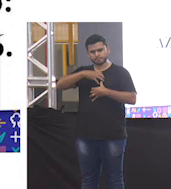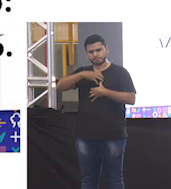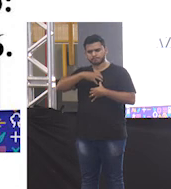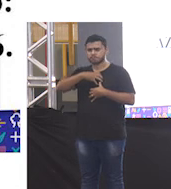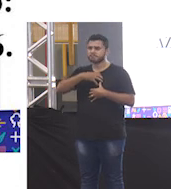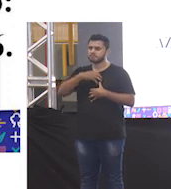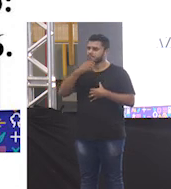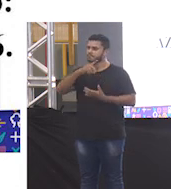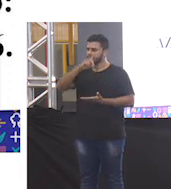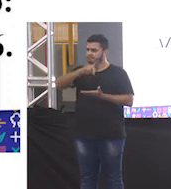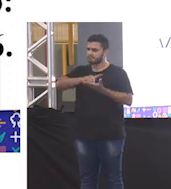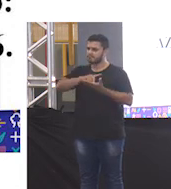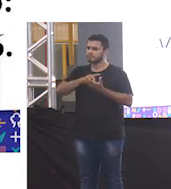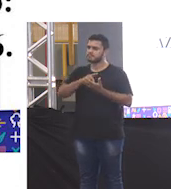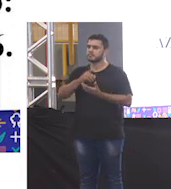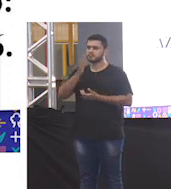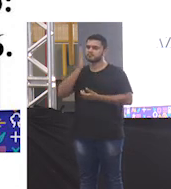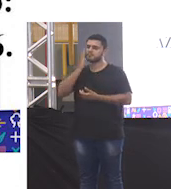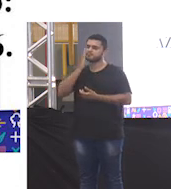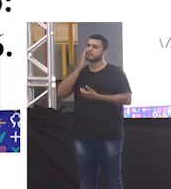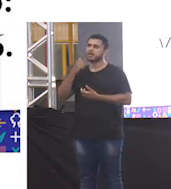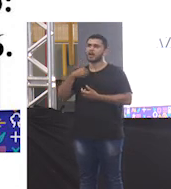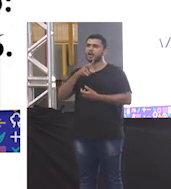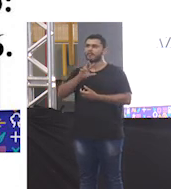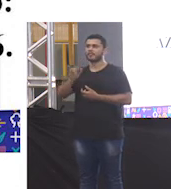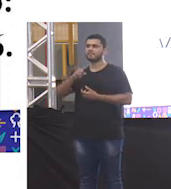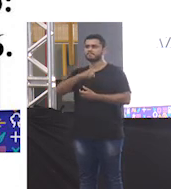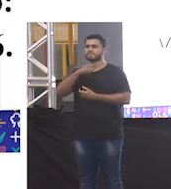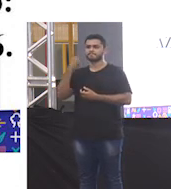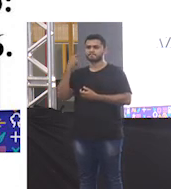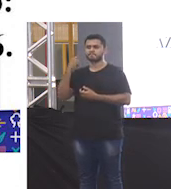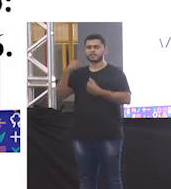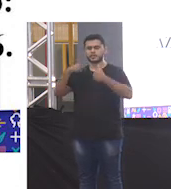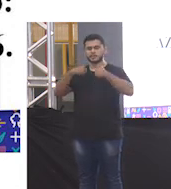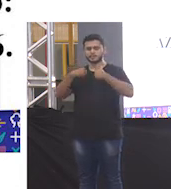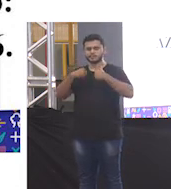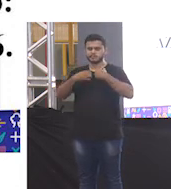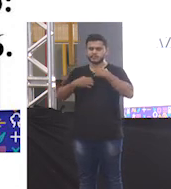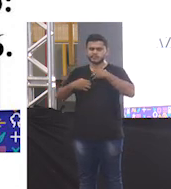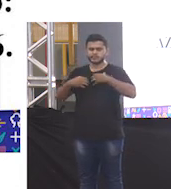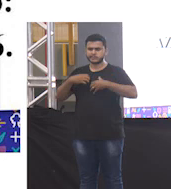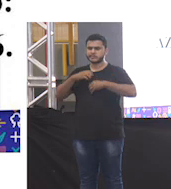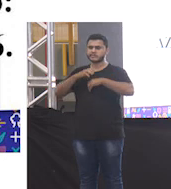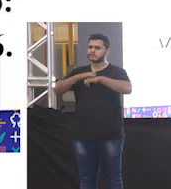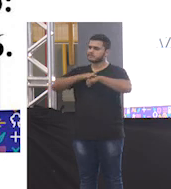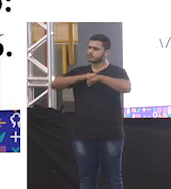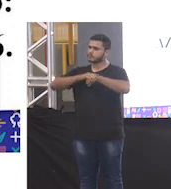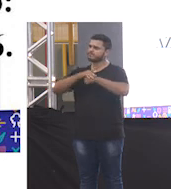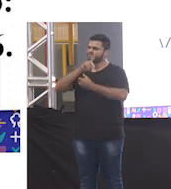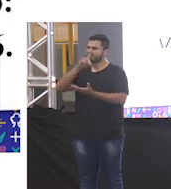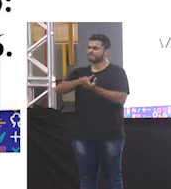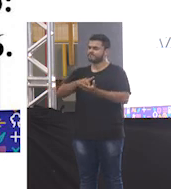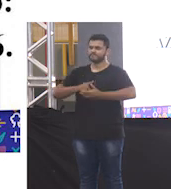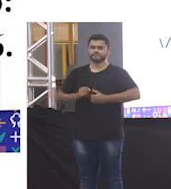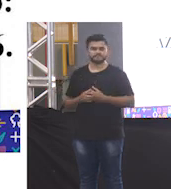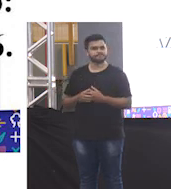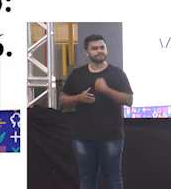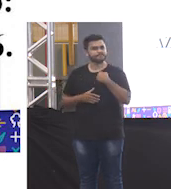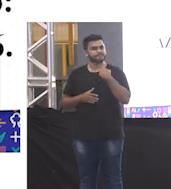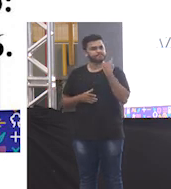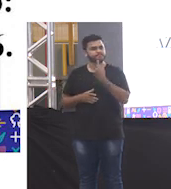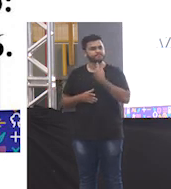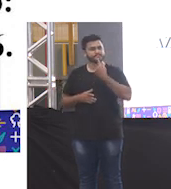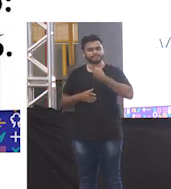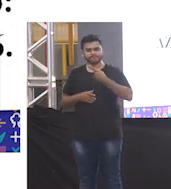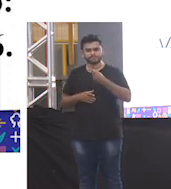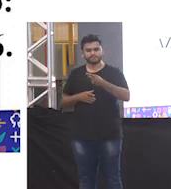existência finda, presinto a morte na fatal doença. A mim a solidão da noite